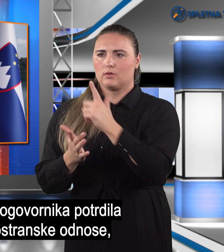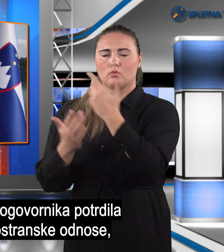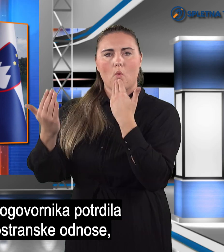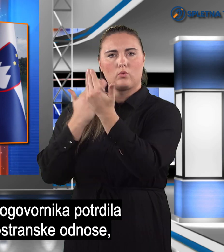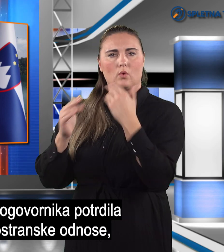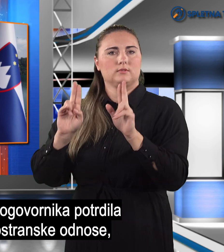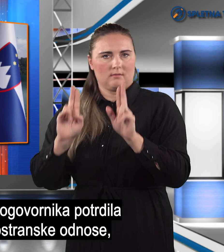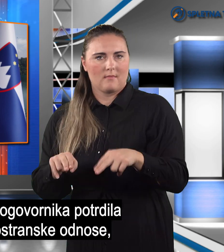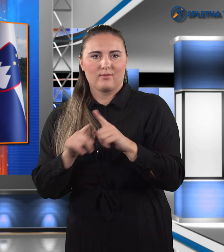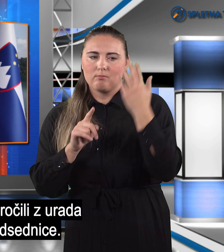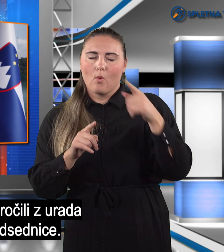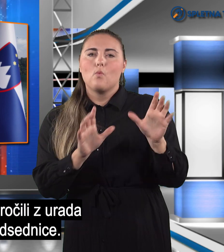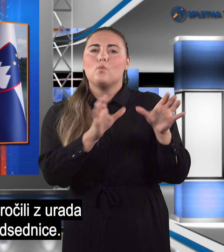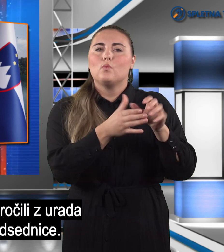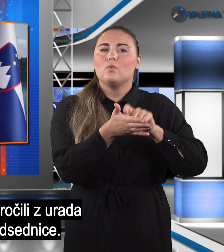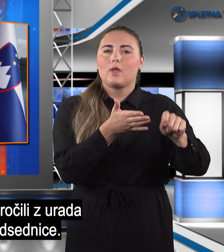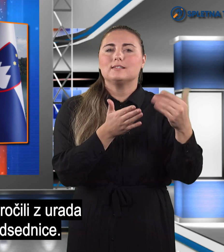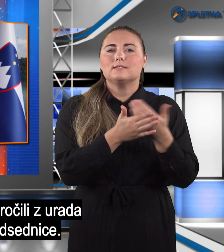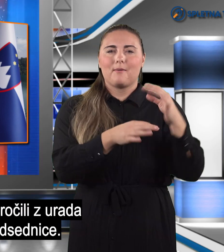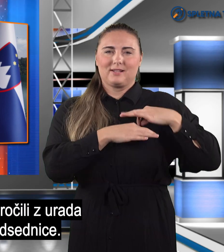dvostranske odnose, so sporočili iz urada predsednice.